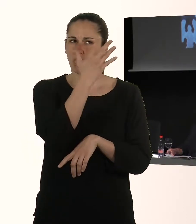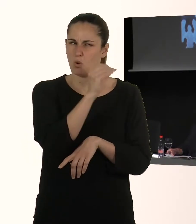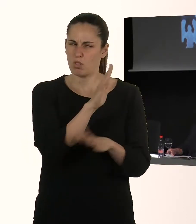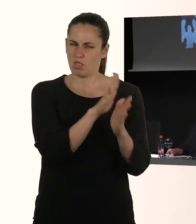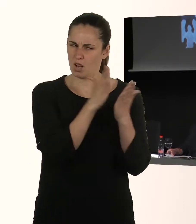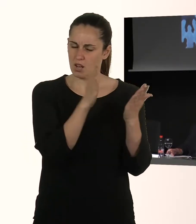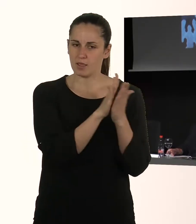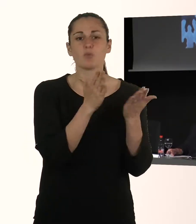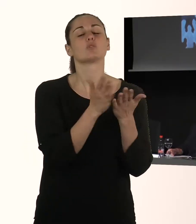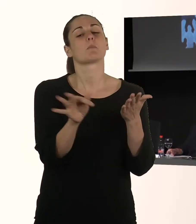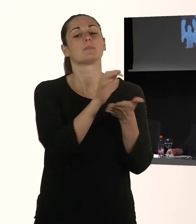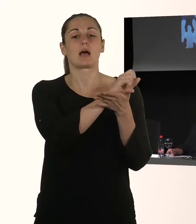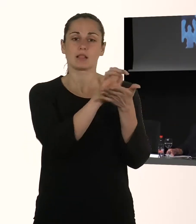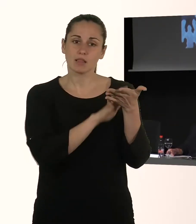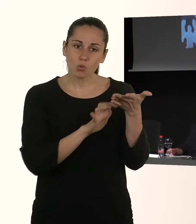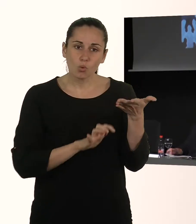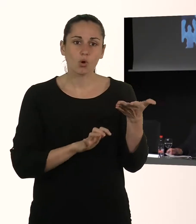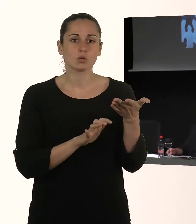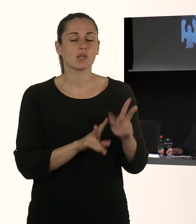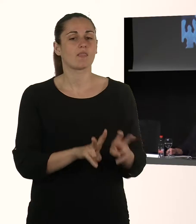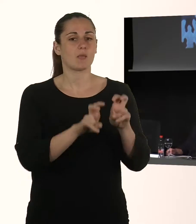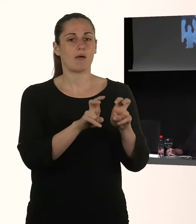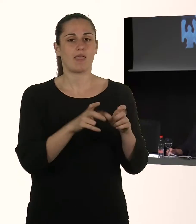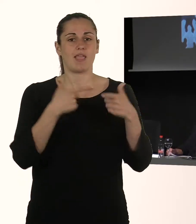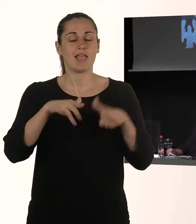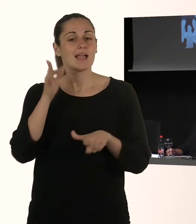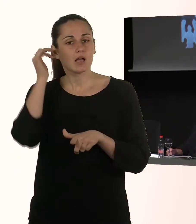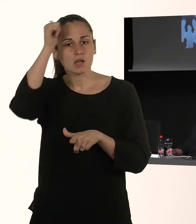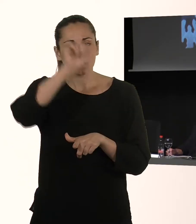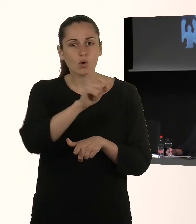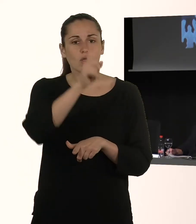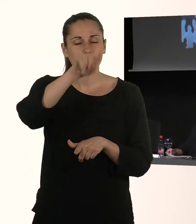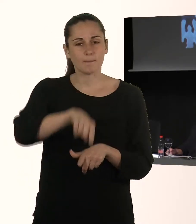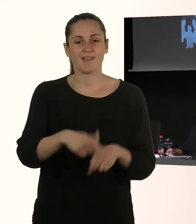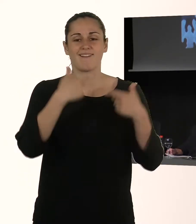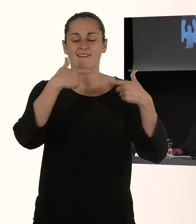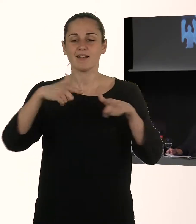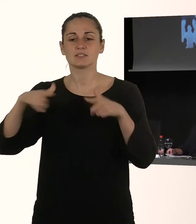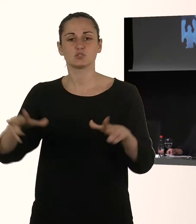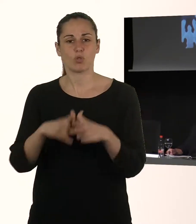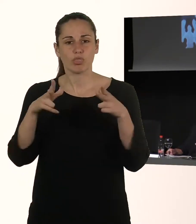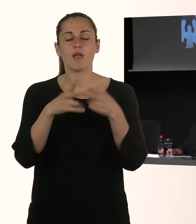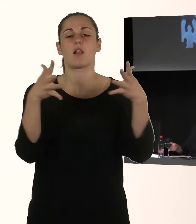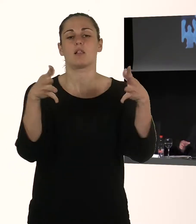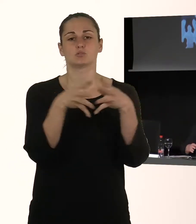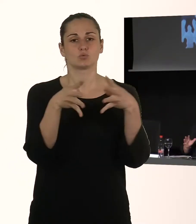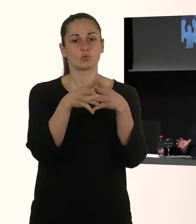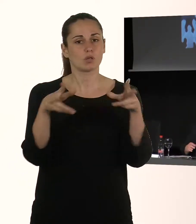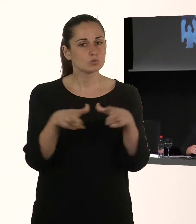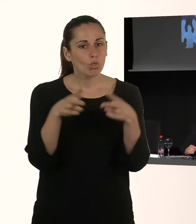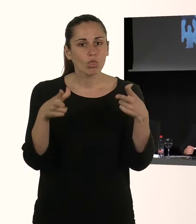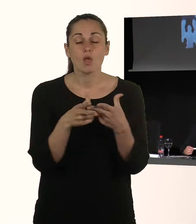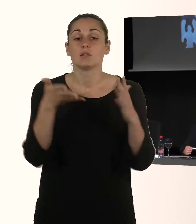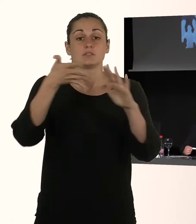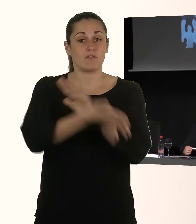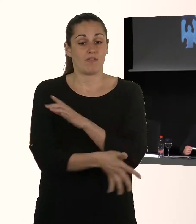y artículos sobre temas de género, sobre temas de clases sociales, sobre estructura social, que son las áreas